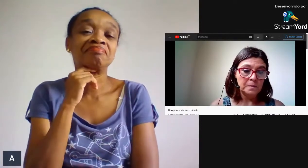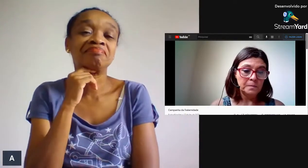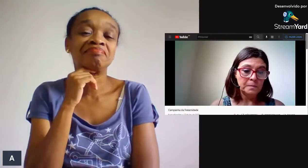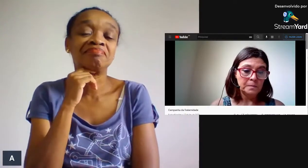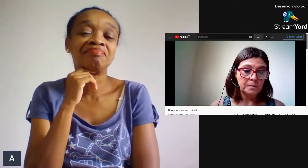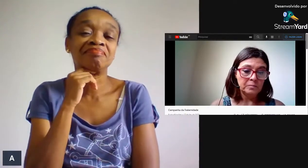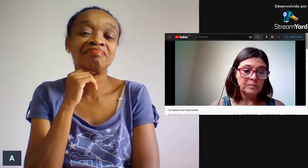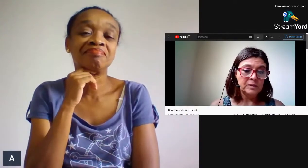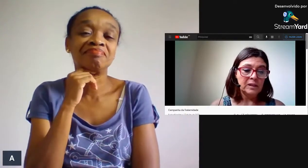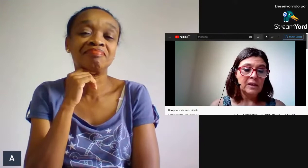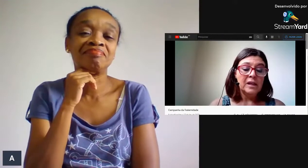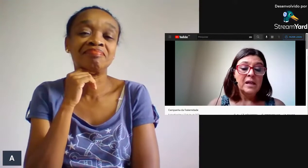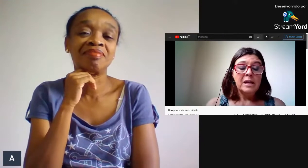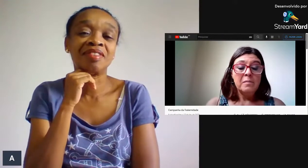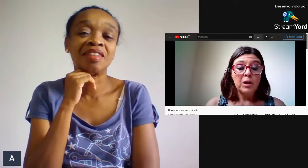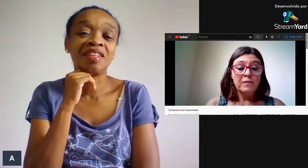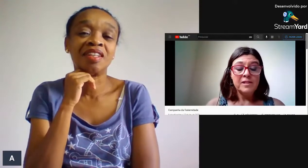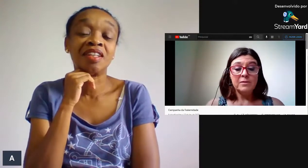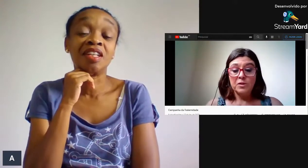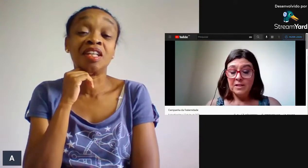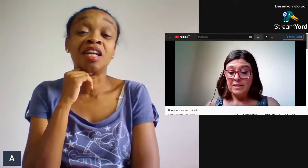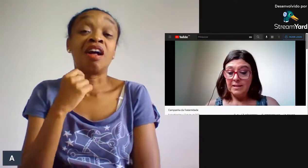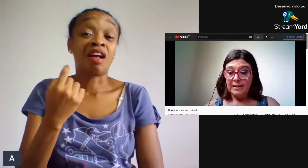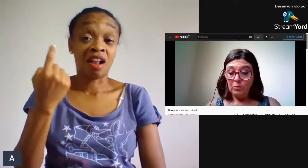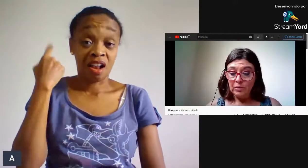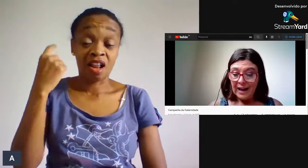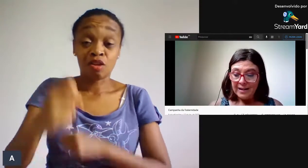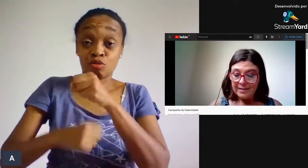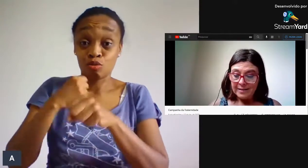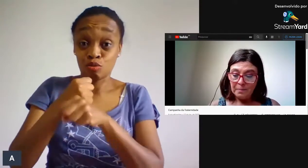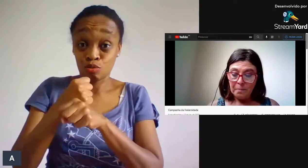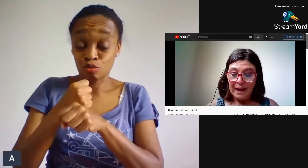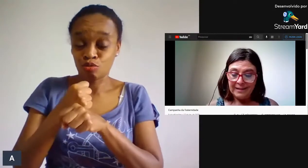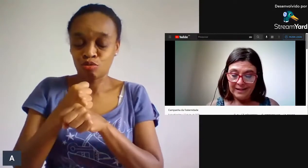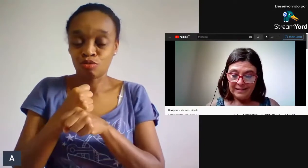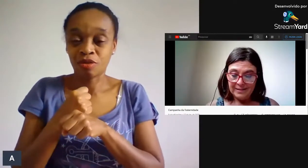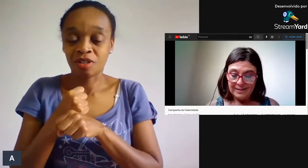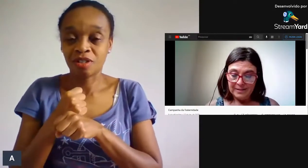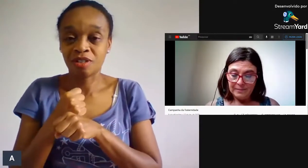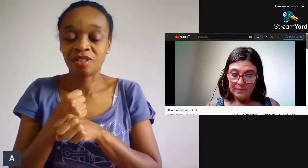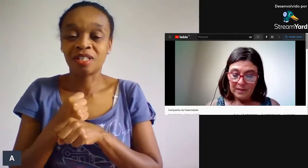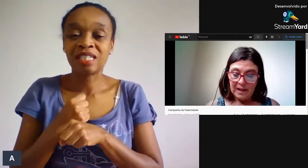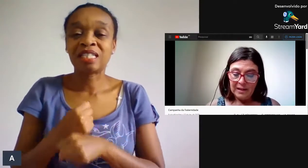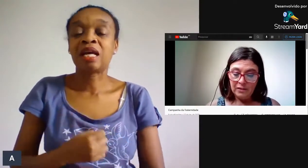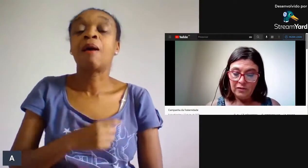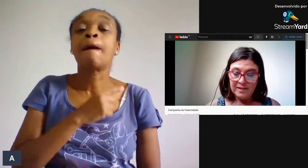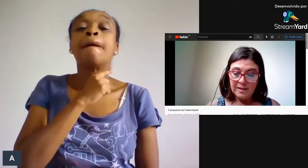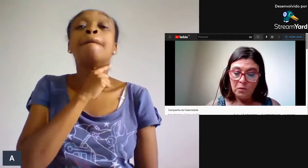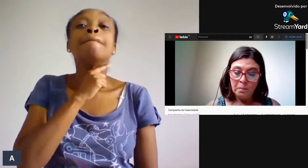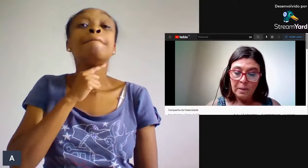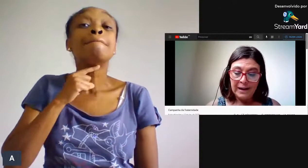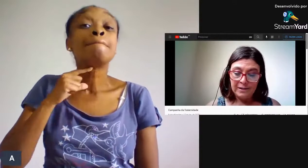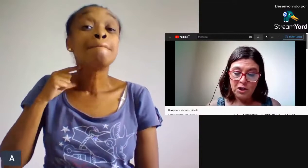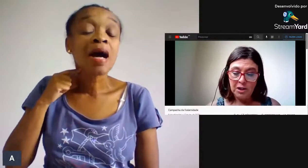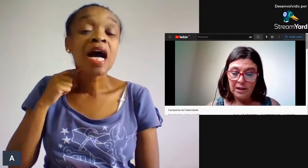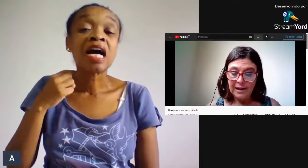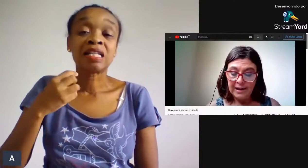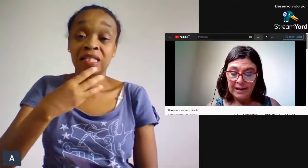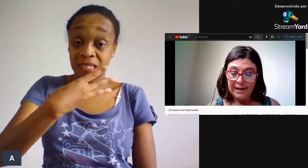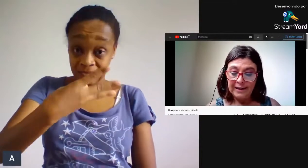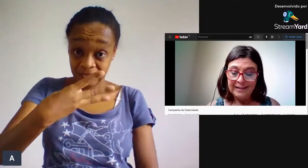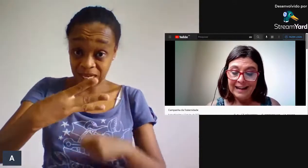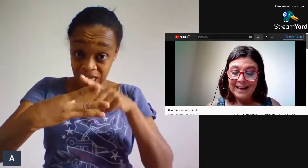fraternidade. Em 1961, 3 padres, eles faziam